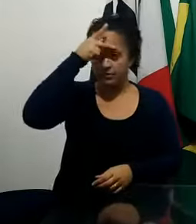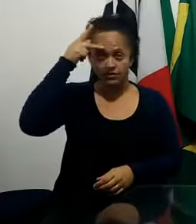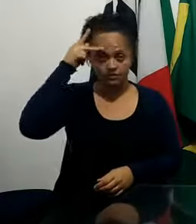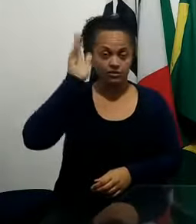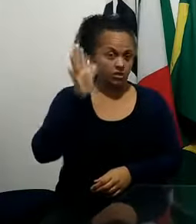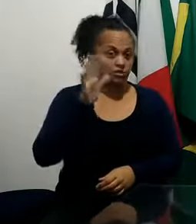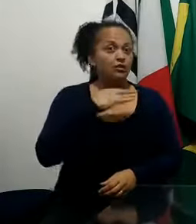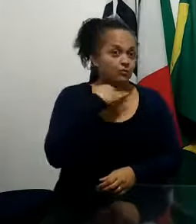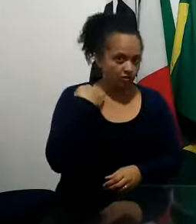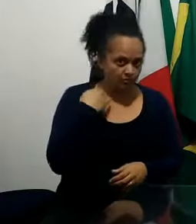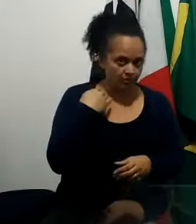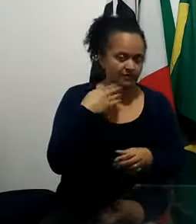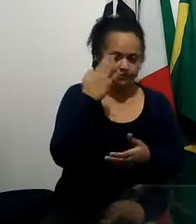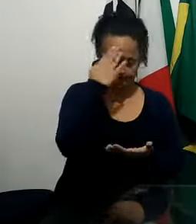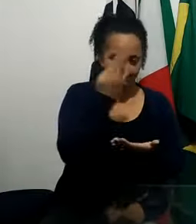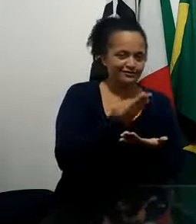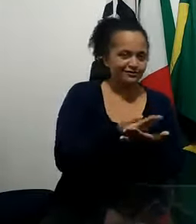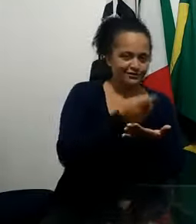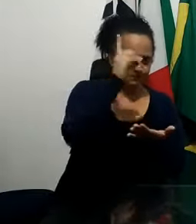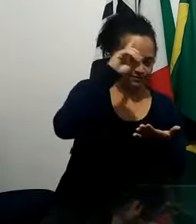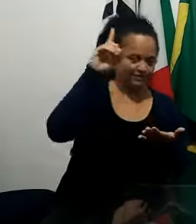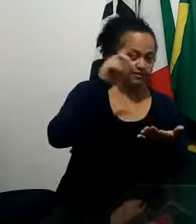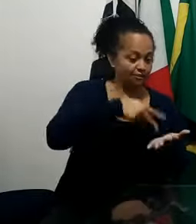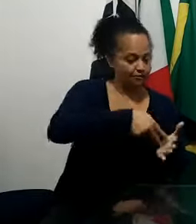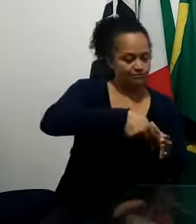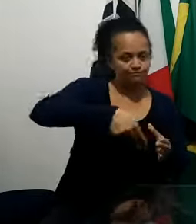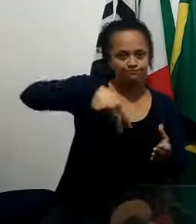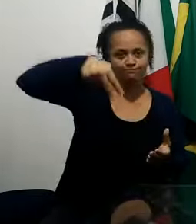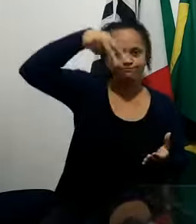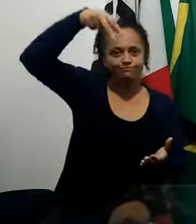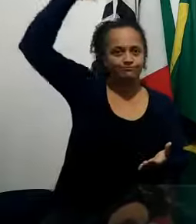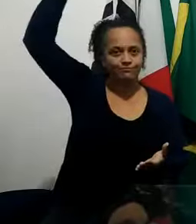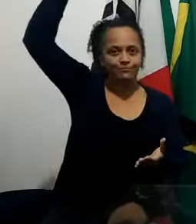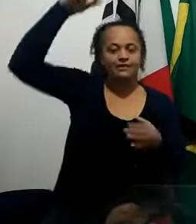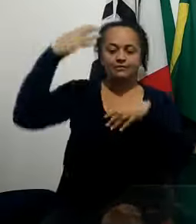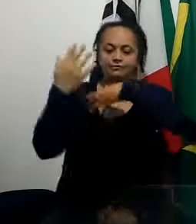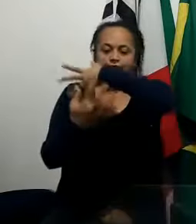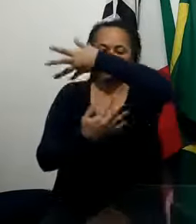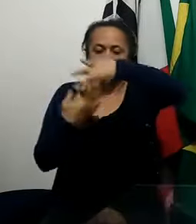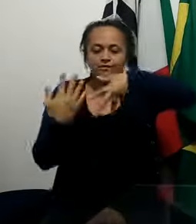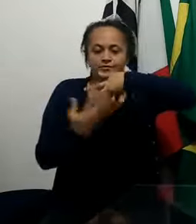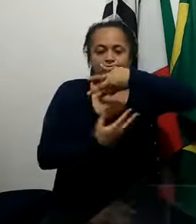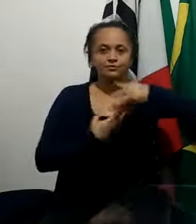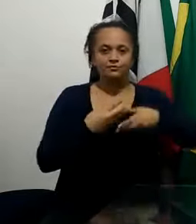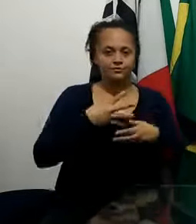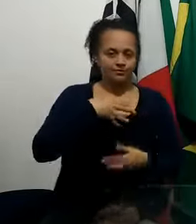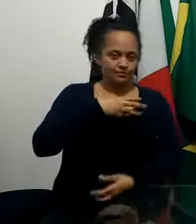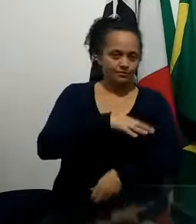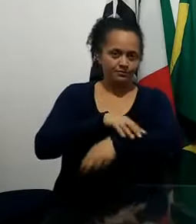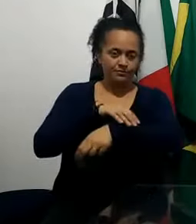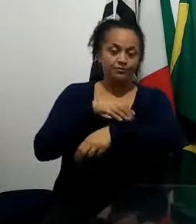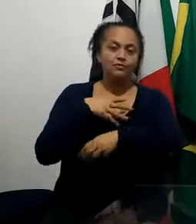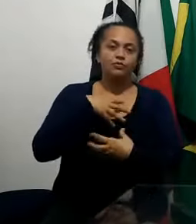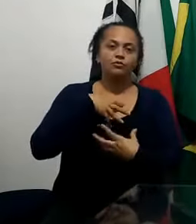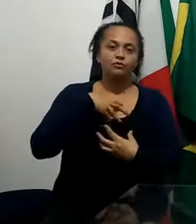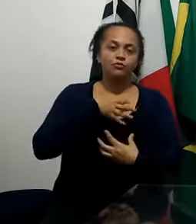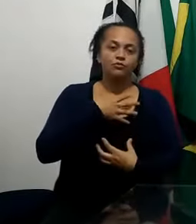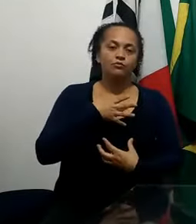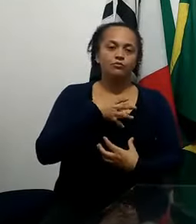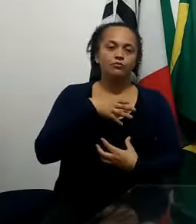Cristo que ressuscitaram, receberam um corpo novo, incorruptível, e aqueles que foram